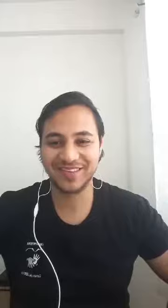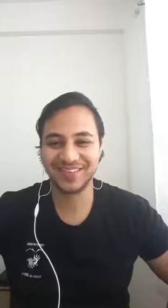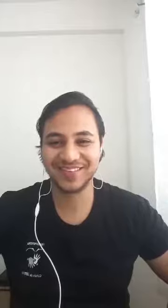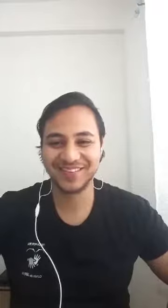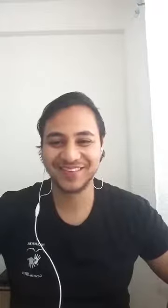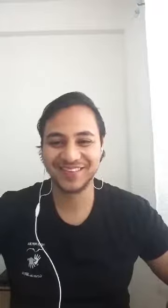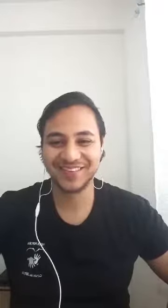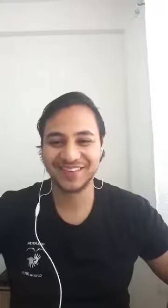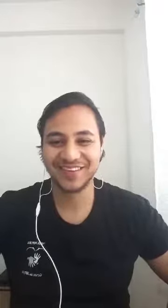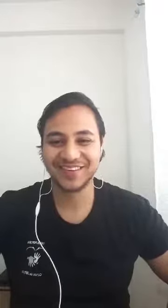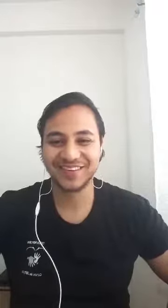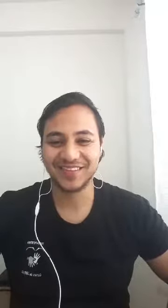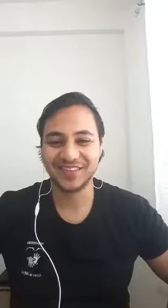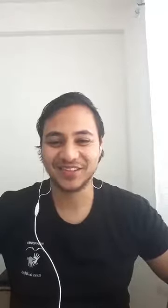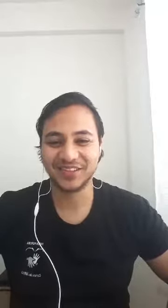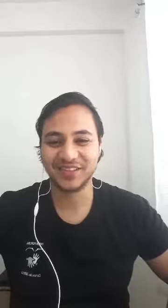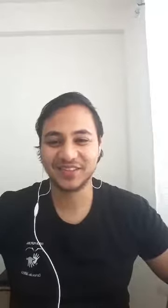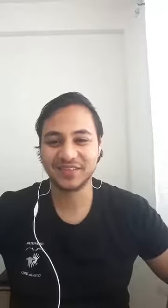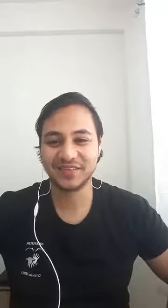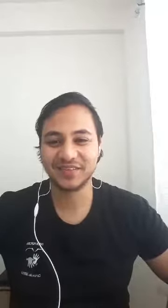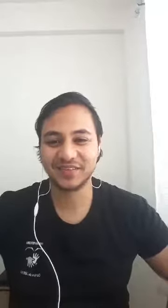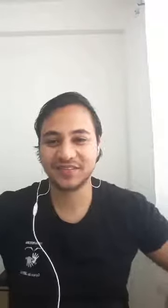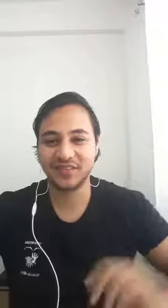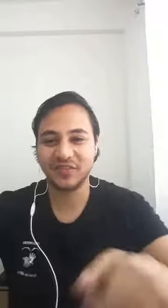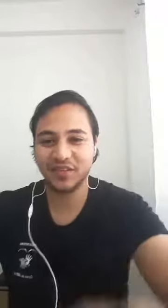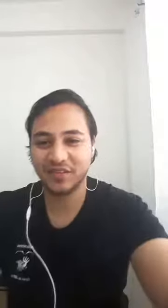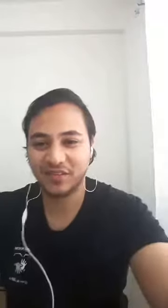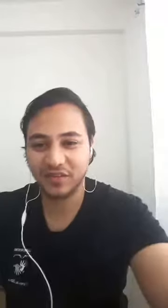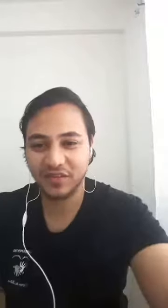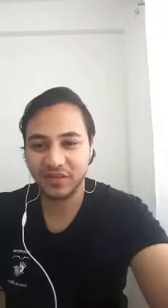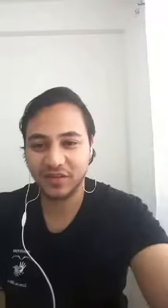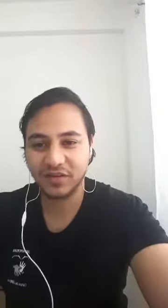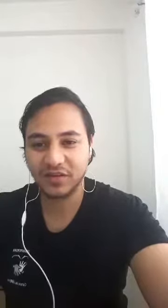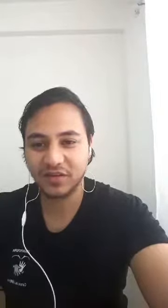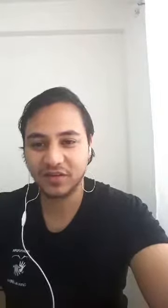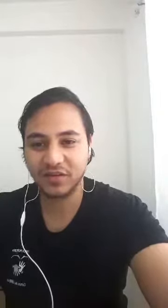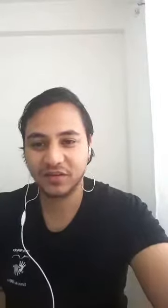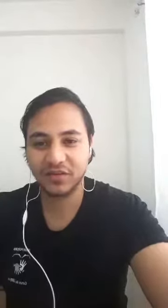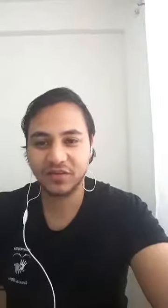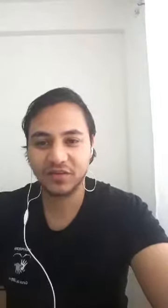Libras. Tá aí a Jana. Aqui seu